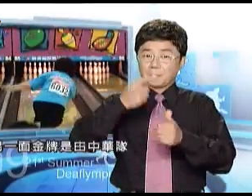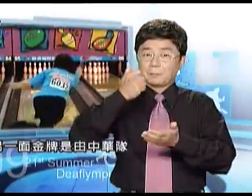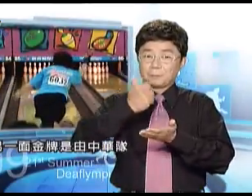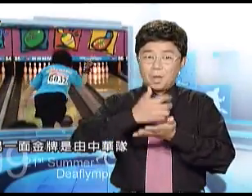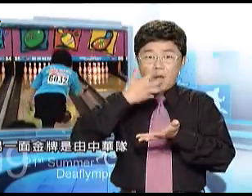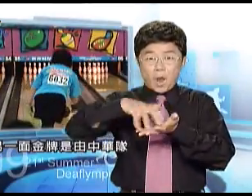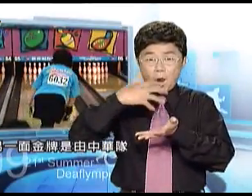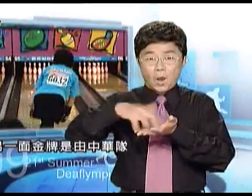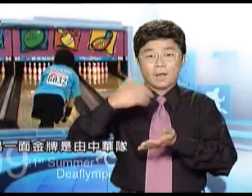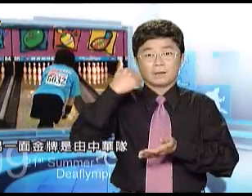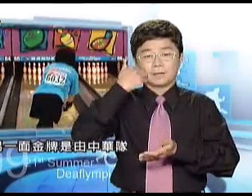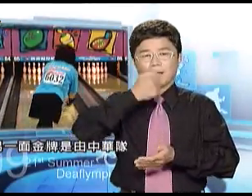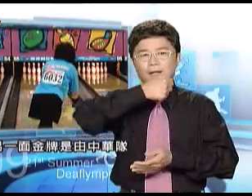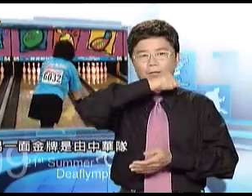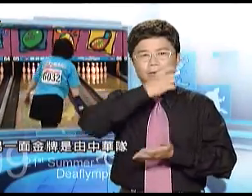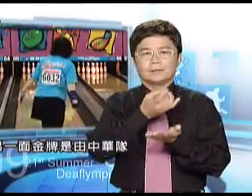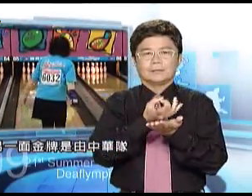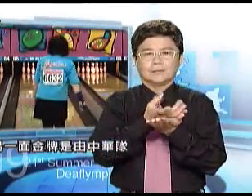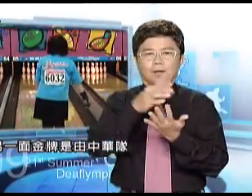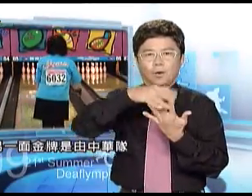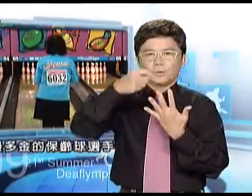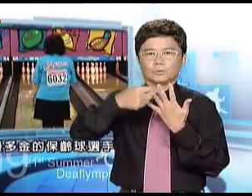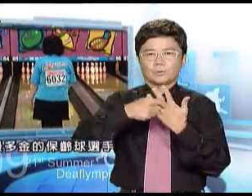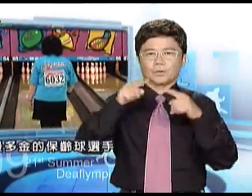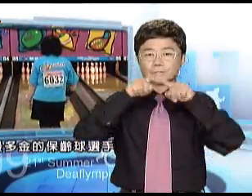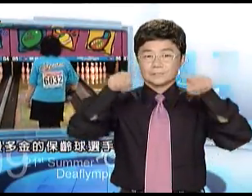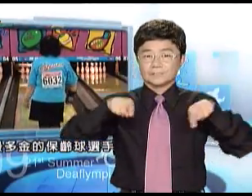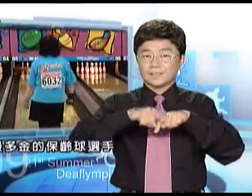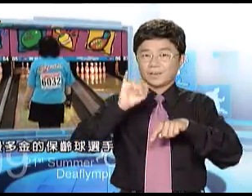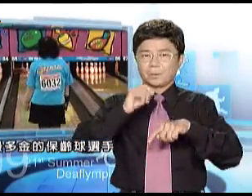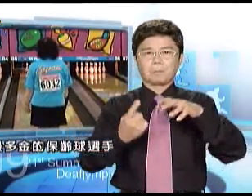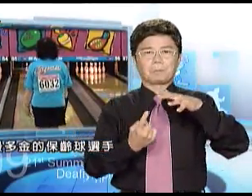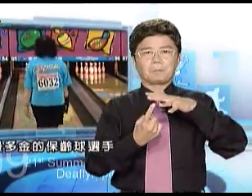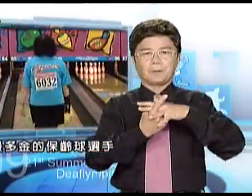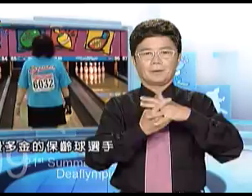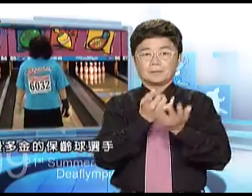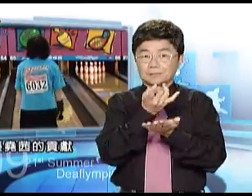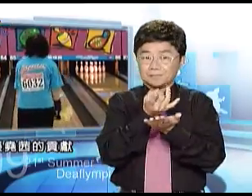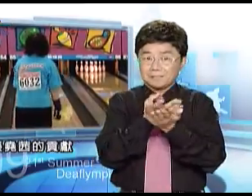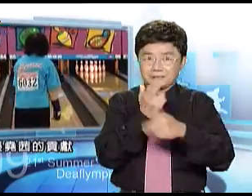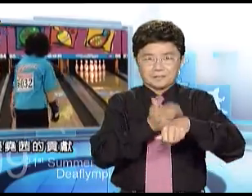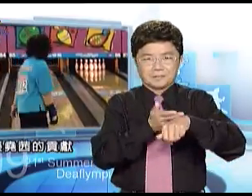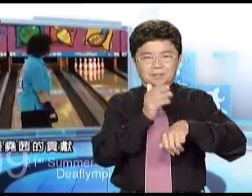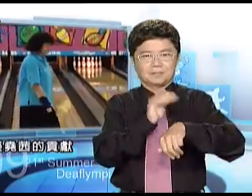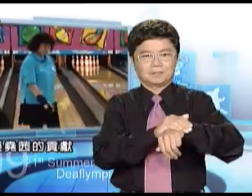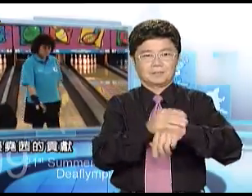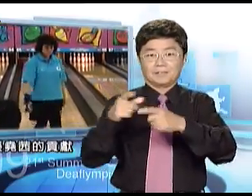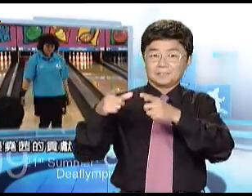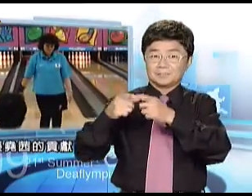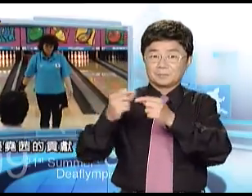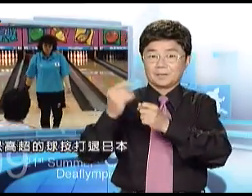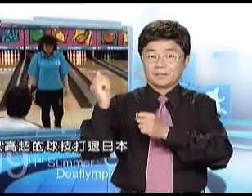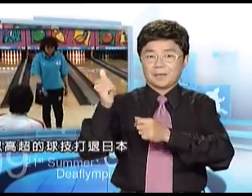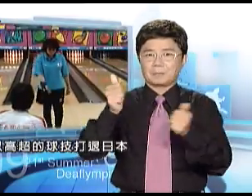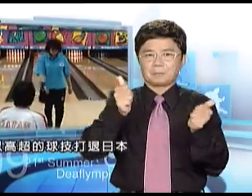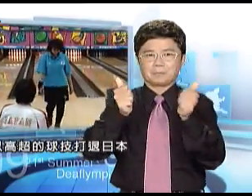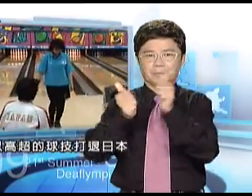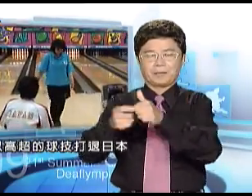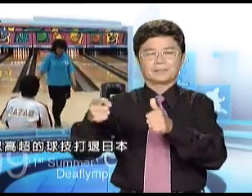另一面金牌是由中华队最多金的保龄球选手张瑶倩，她的贡献以高超的球技打